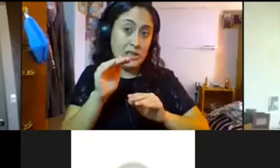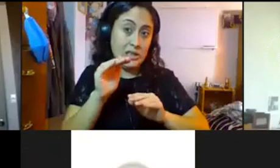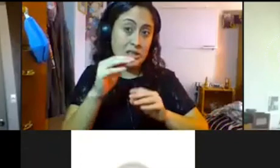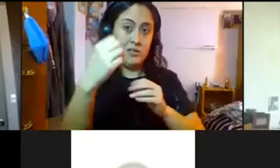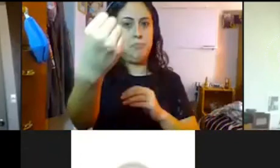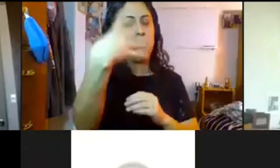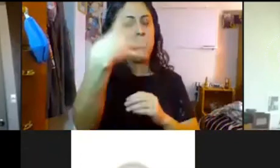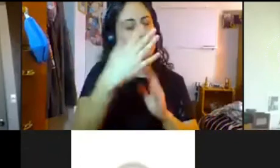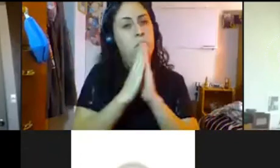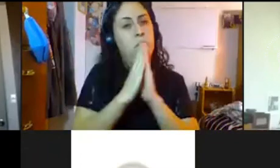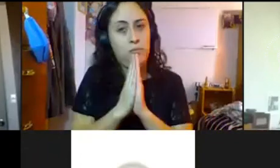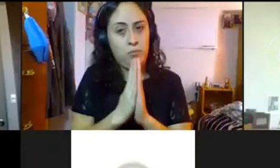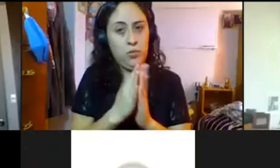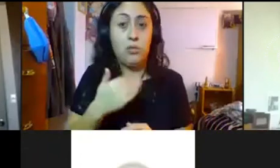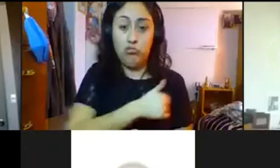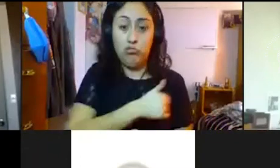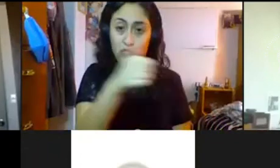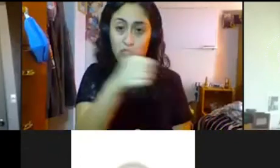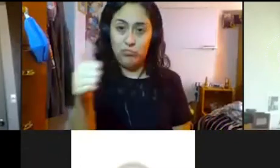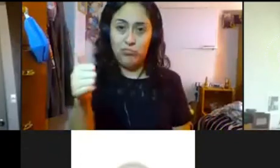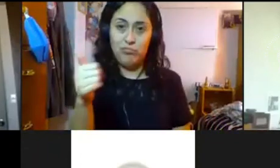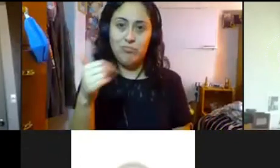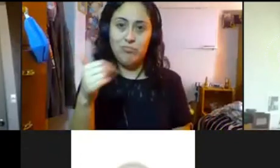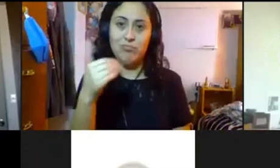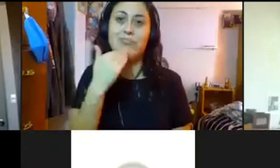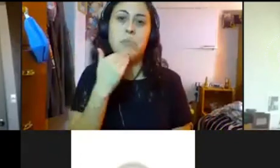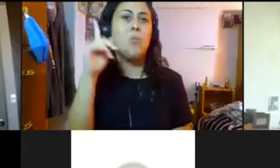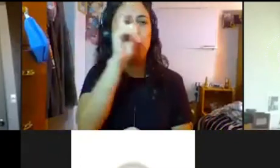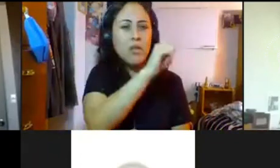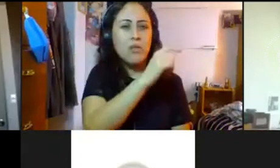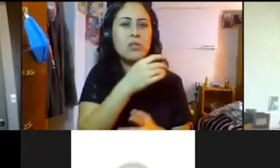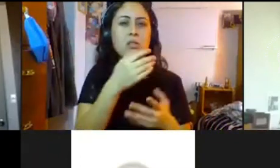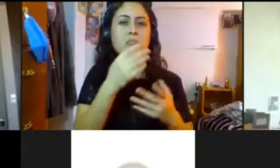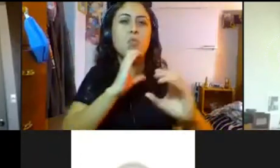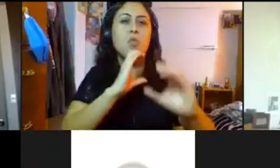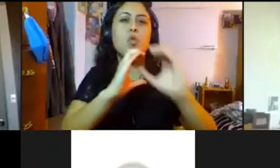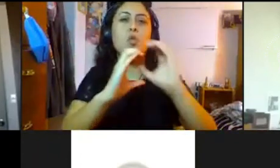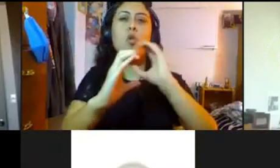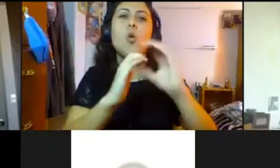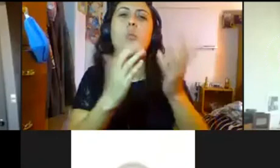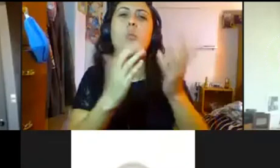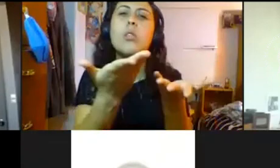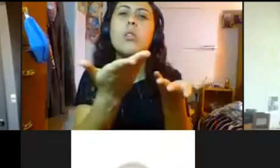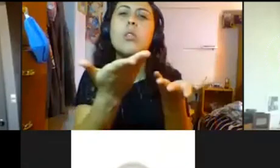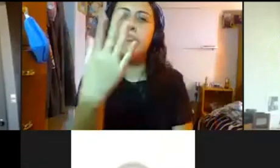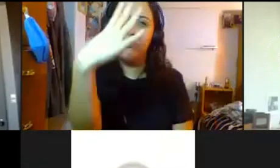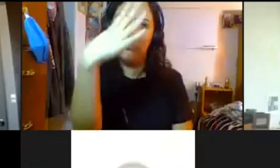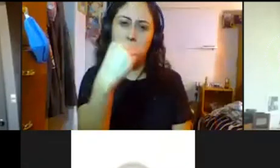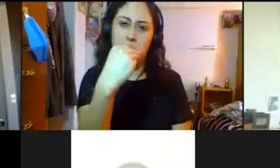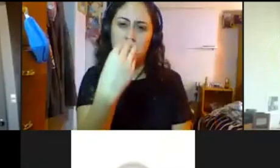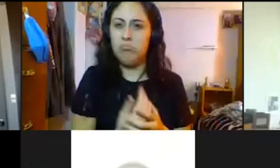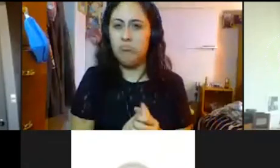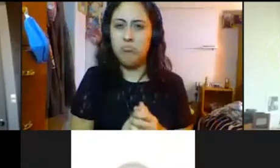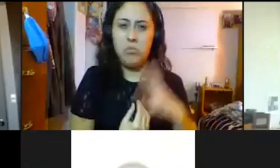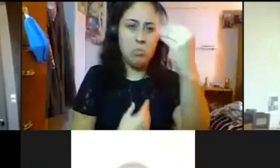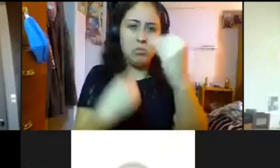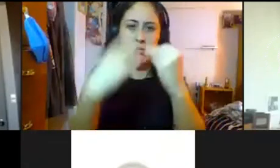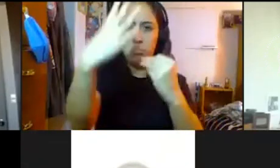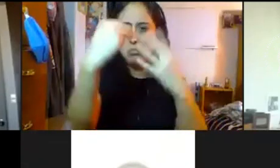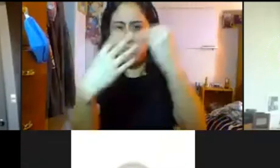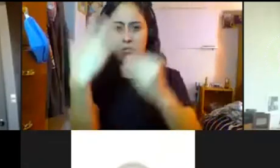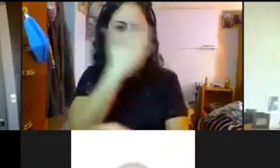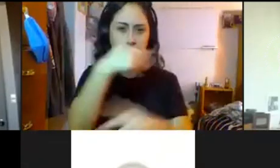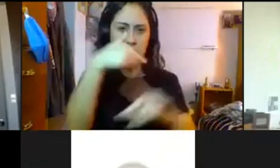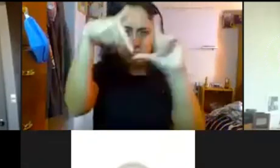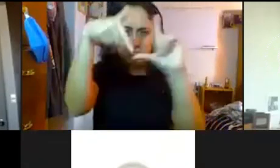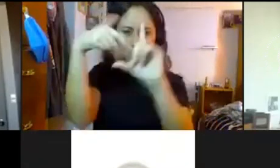para nosotros también es muy difícil poder comunicarnos con puras cámaras negras. Eso